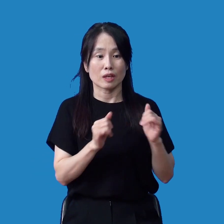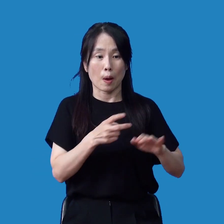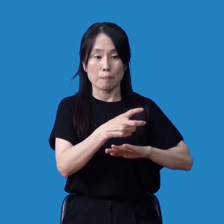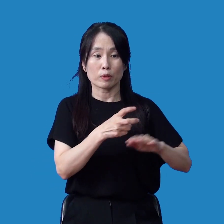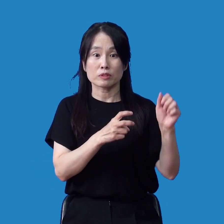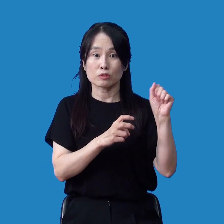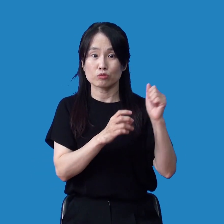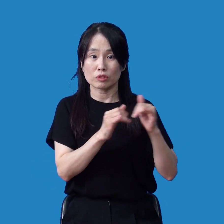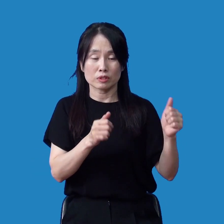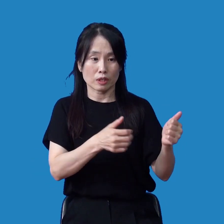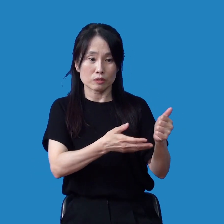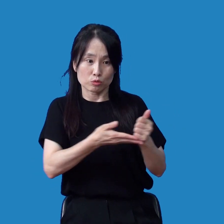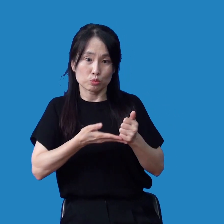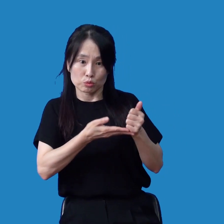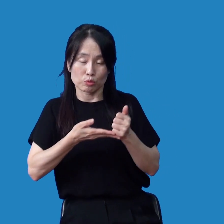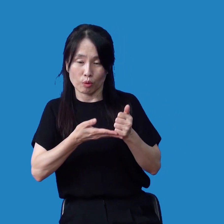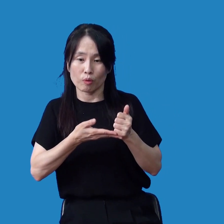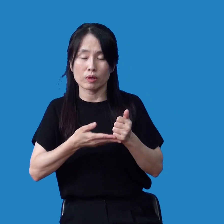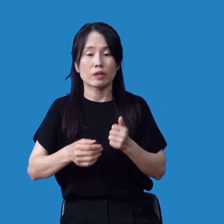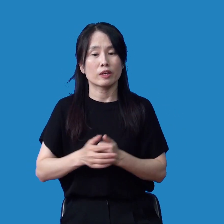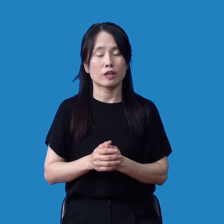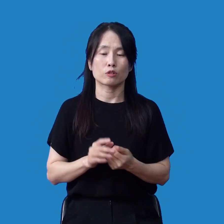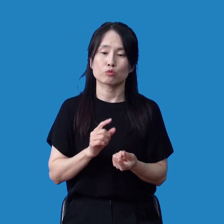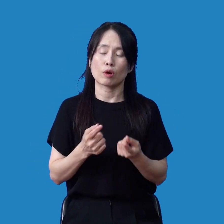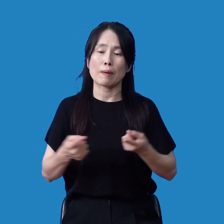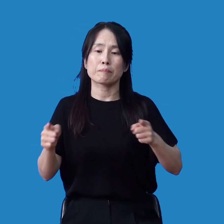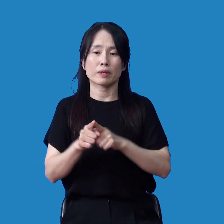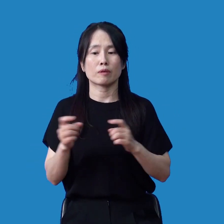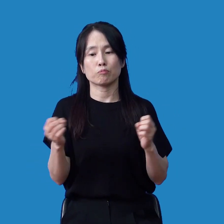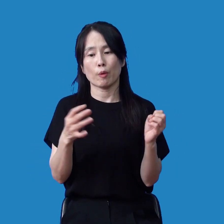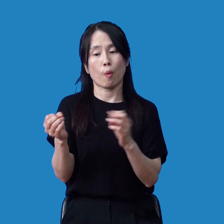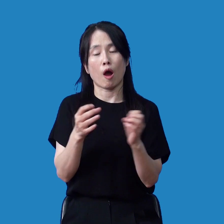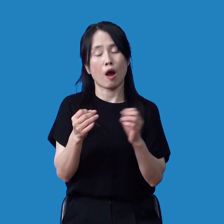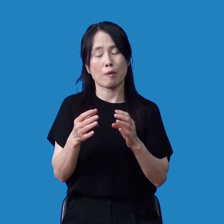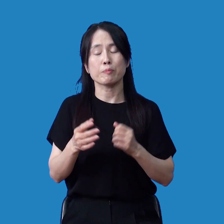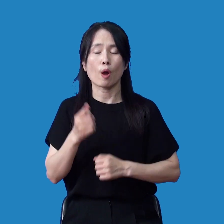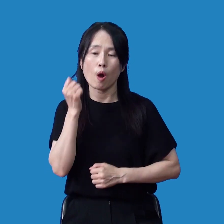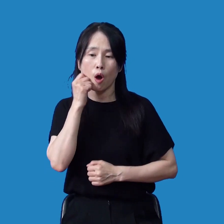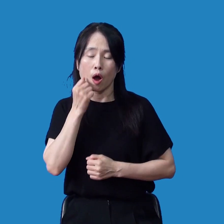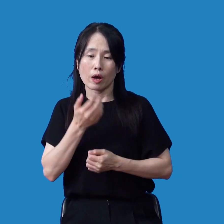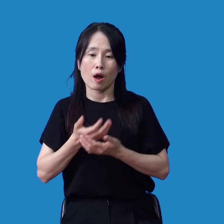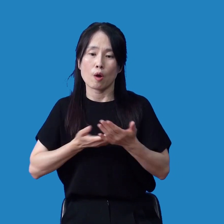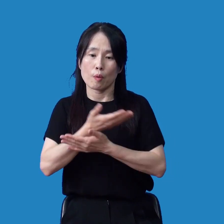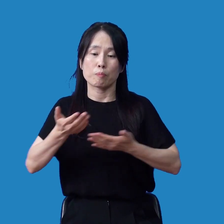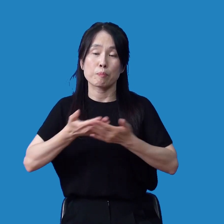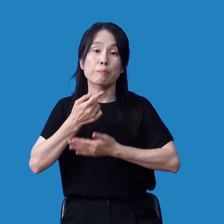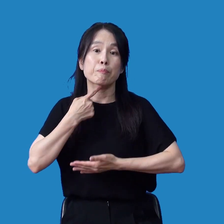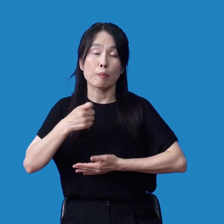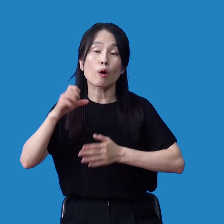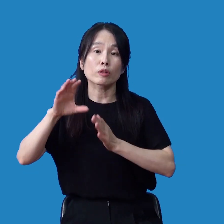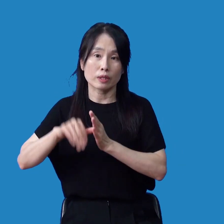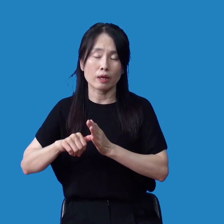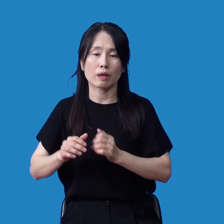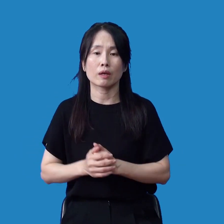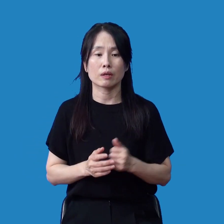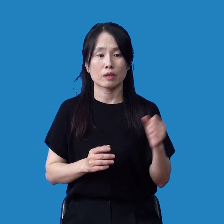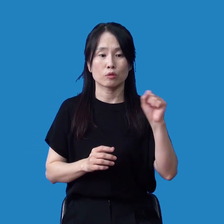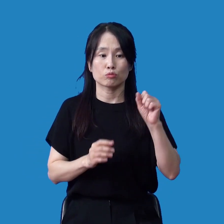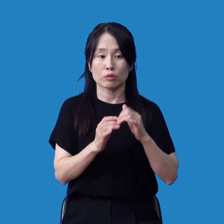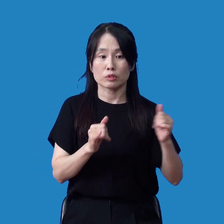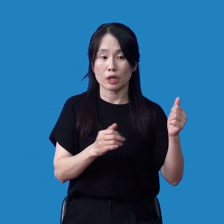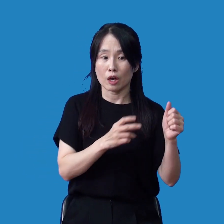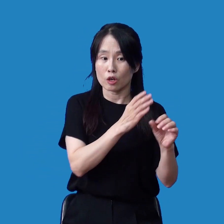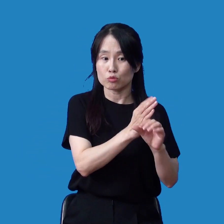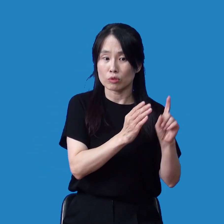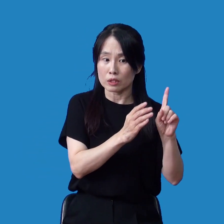초청해서 다과를 이제 나누면서 담소를 하는데 그 기사 중에 한 사람이 불쑥